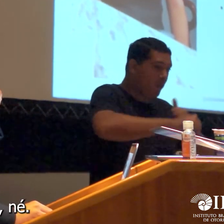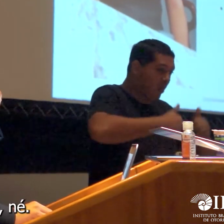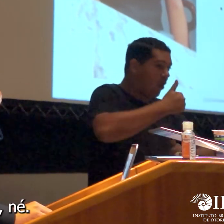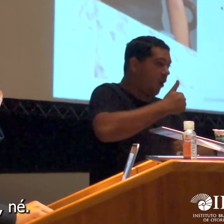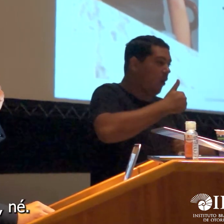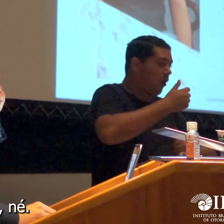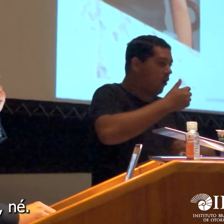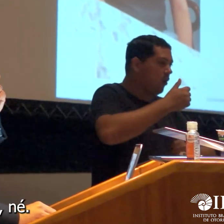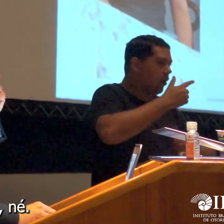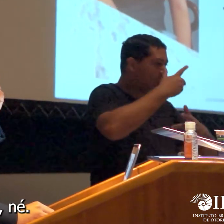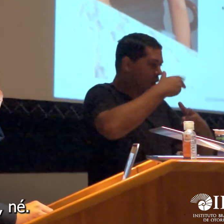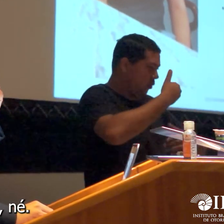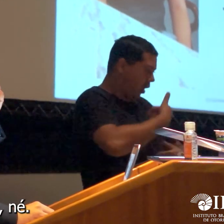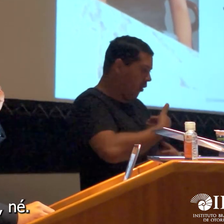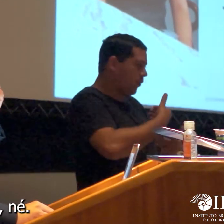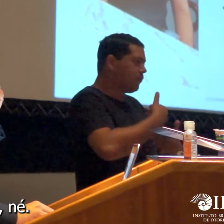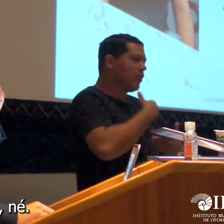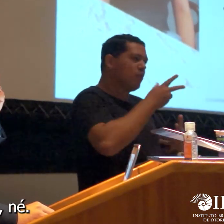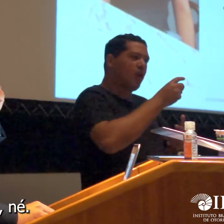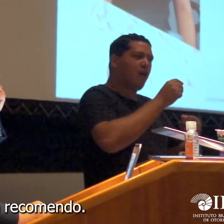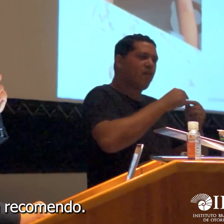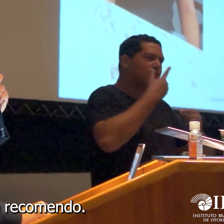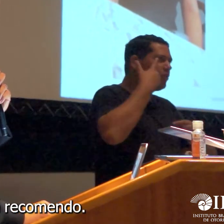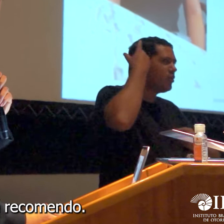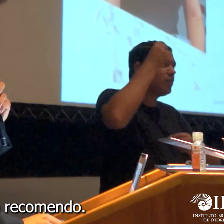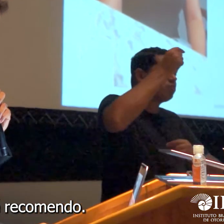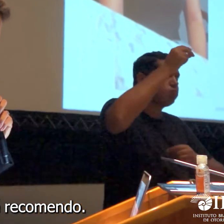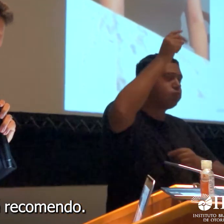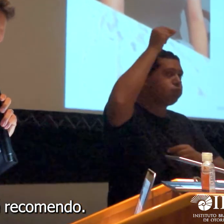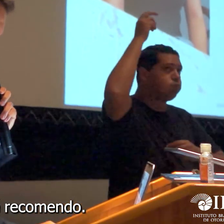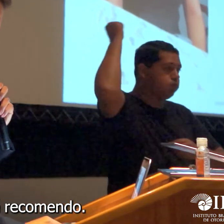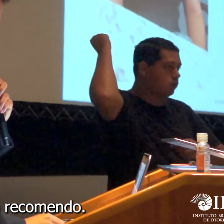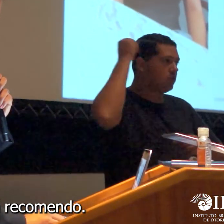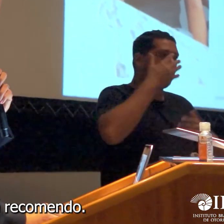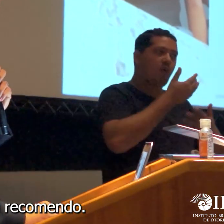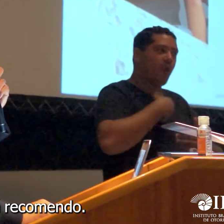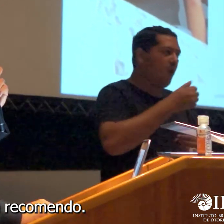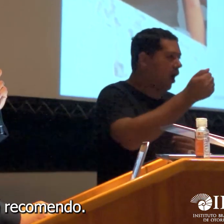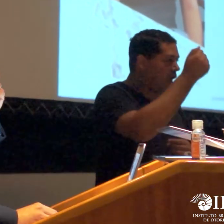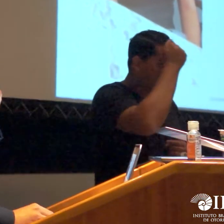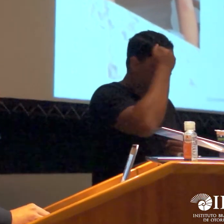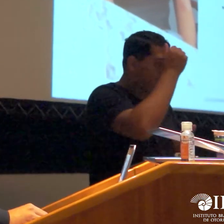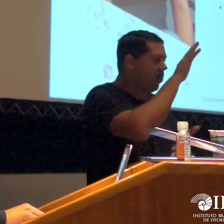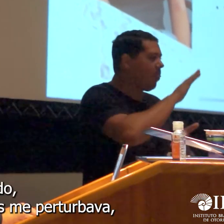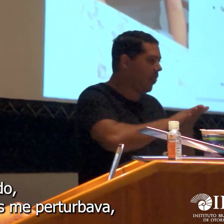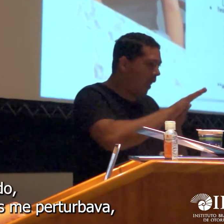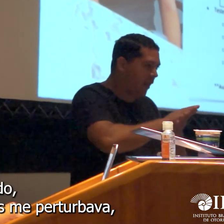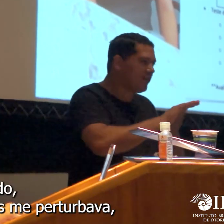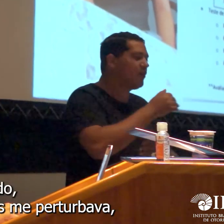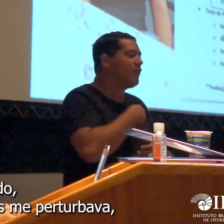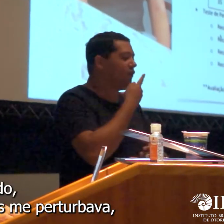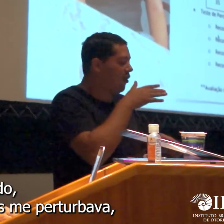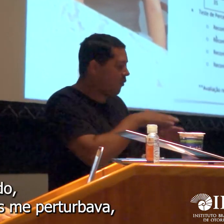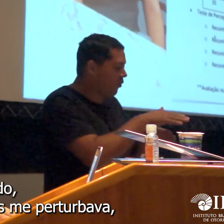eu já teria feito de início, né? Então é algo do qual eu não me arrependo e até recomendo. E